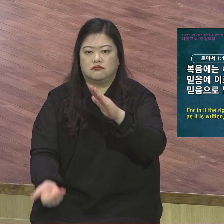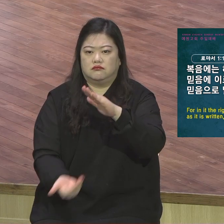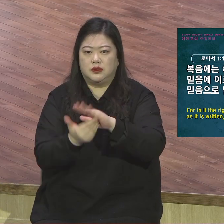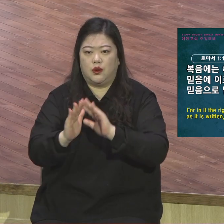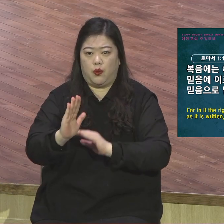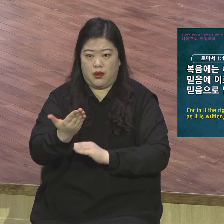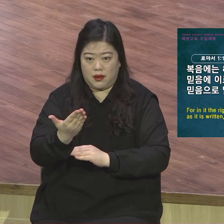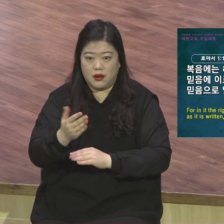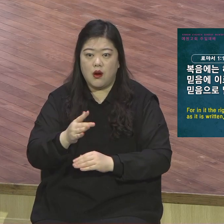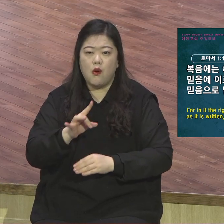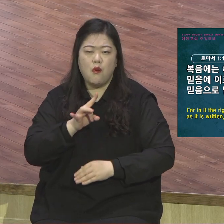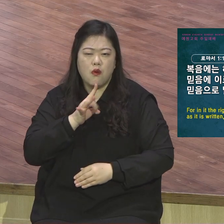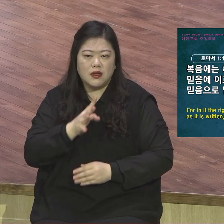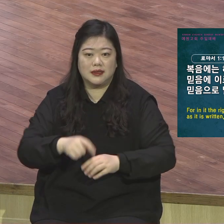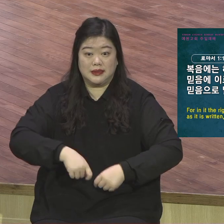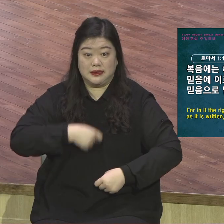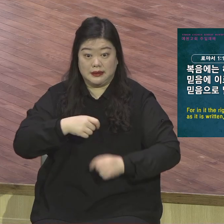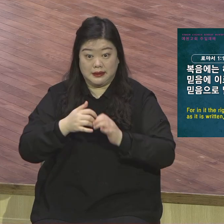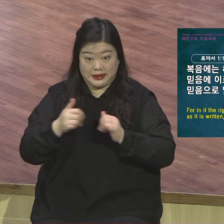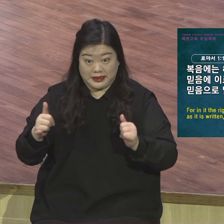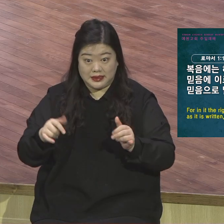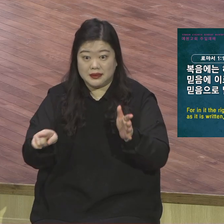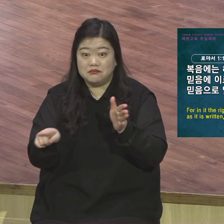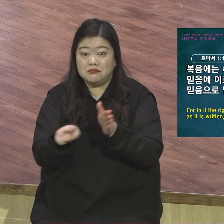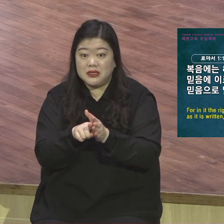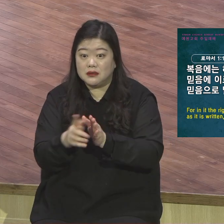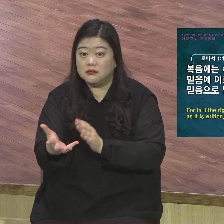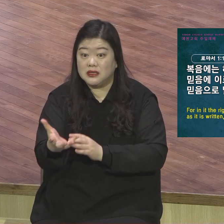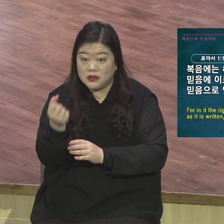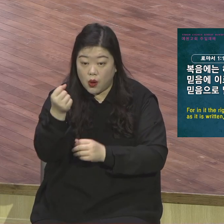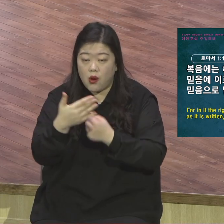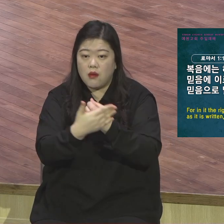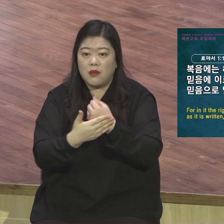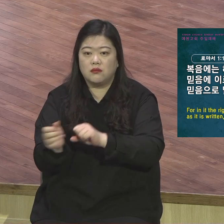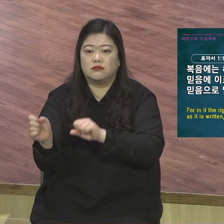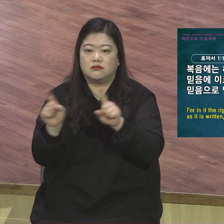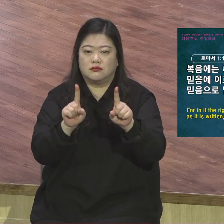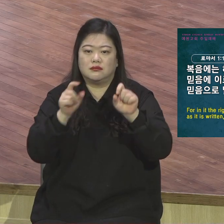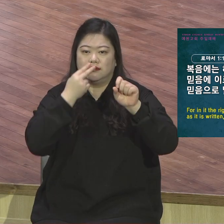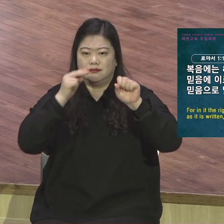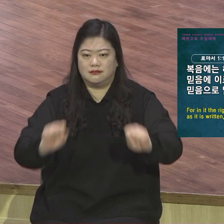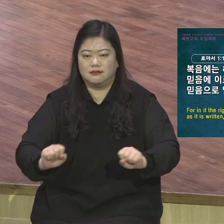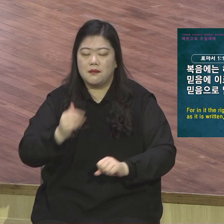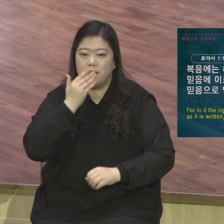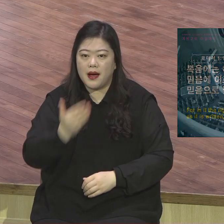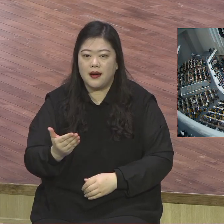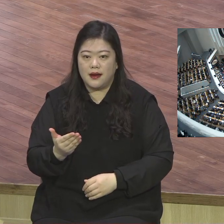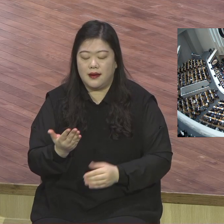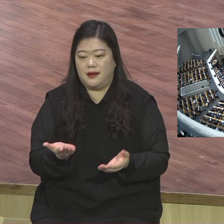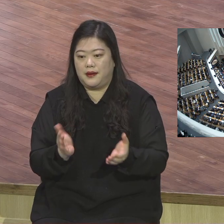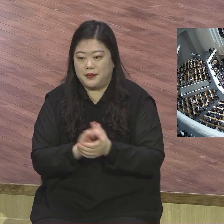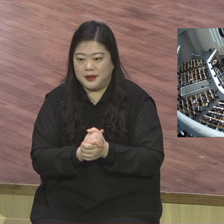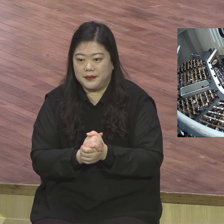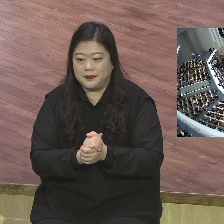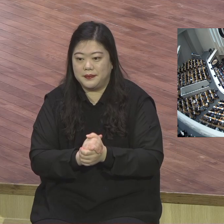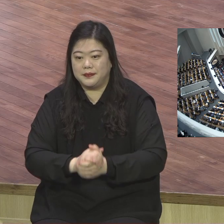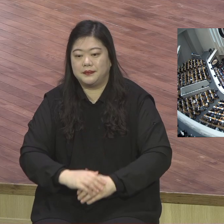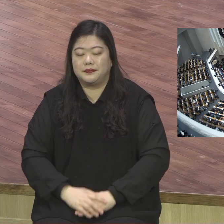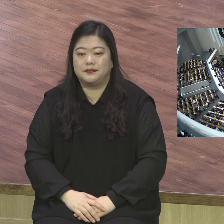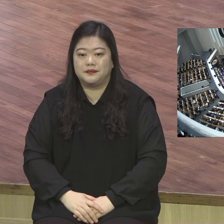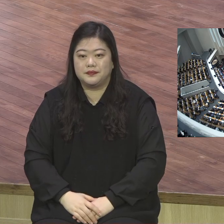바 오직 의인은 믿음으로 살리라 말미암아 살리라 함과 같으니라. 아멘.